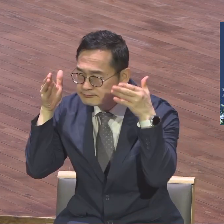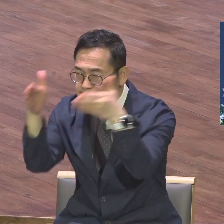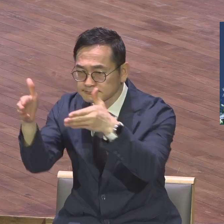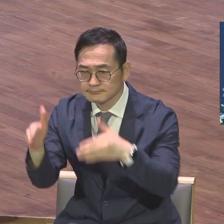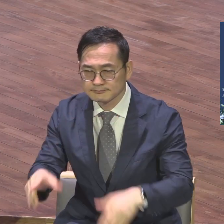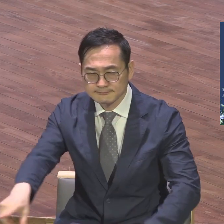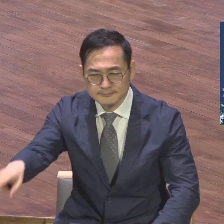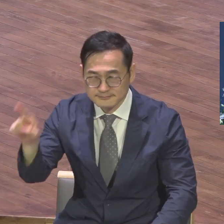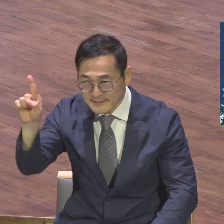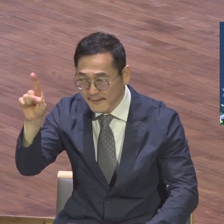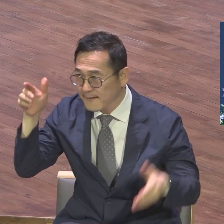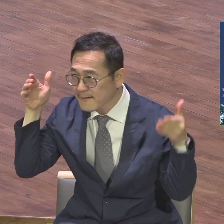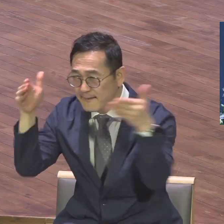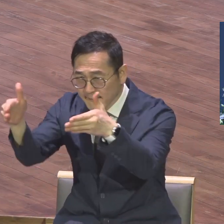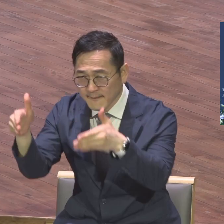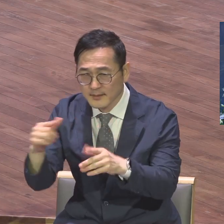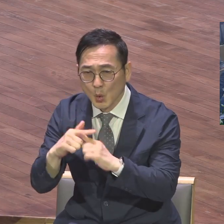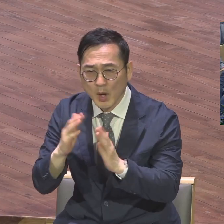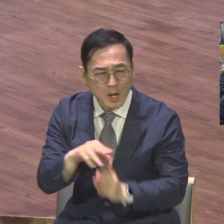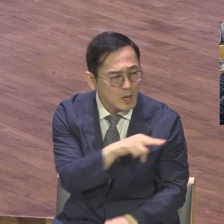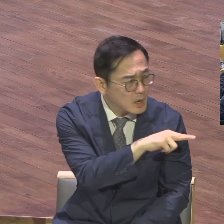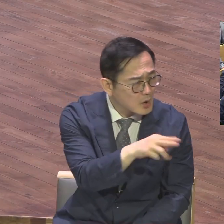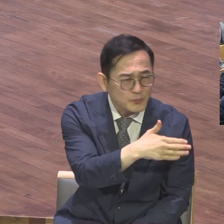구원에 방향 맞추어서 나가는 교회다.